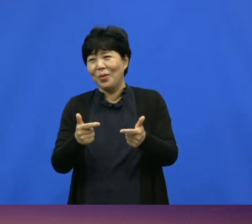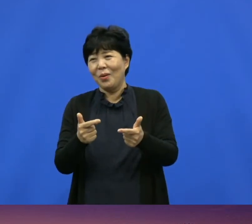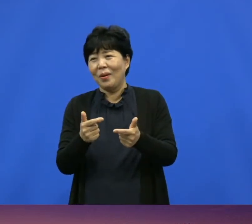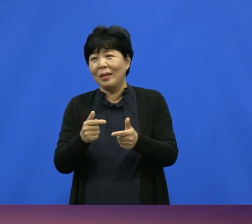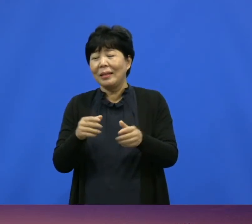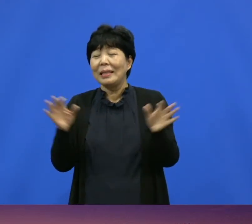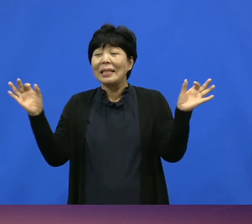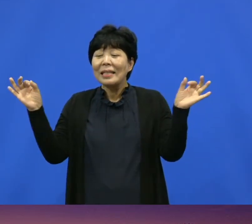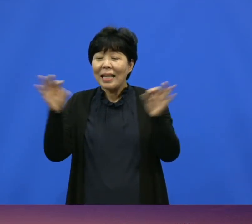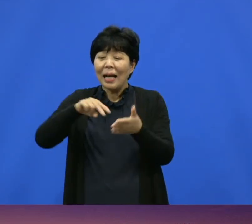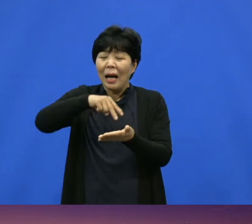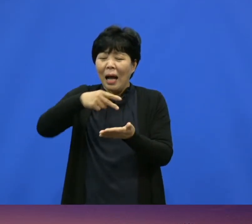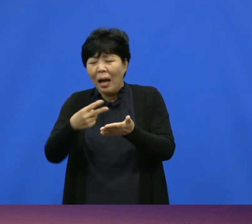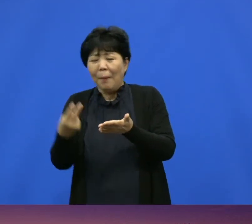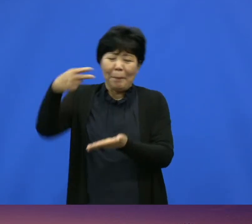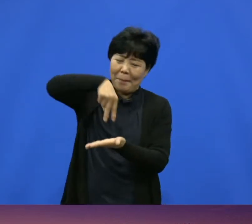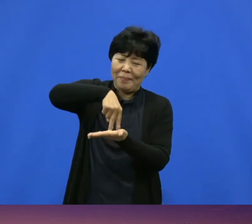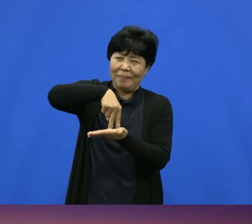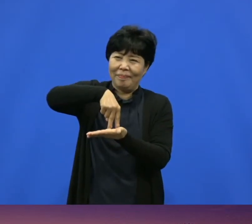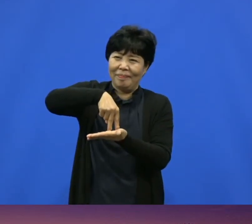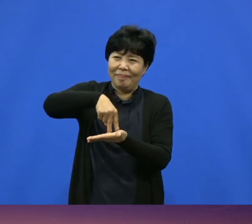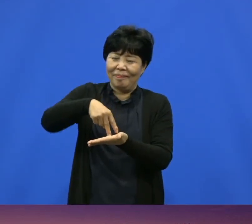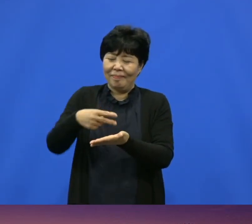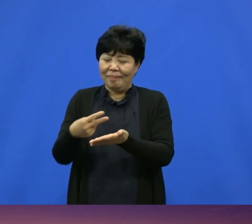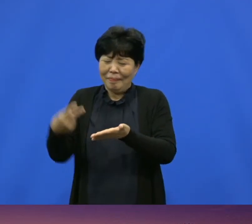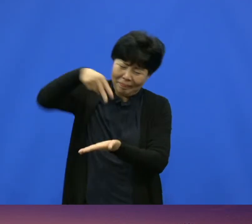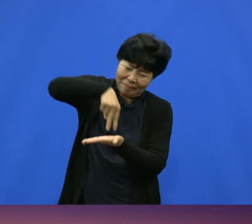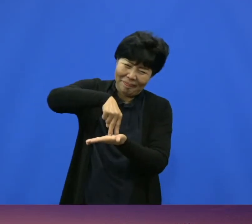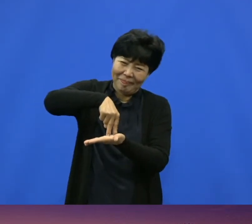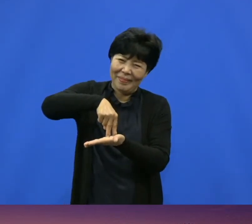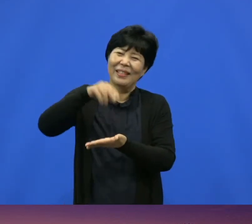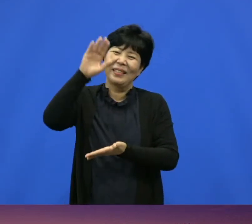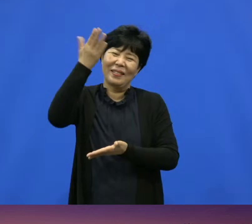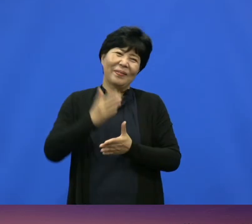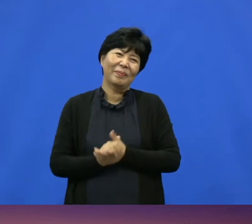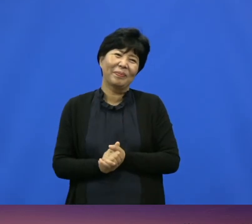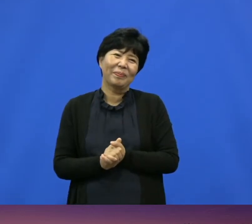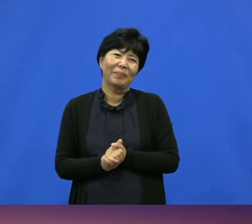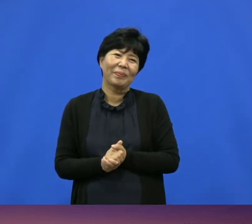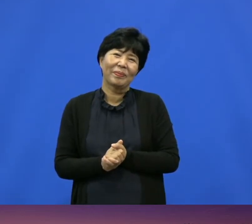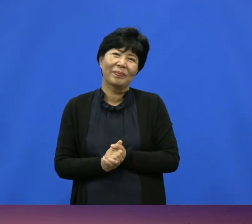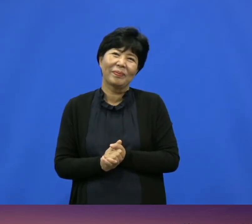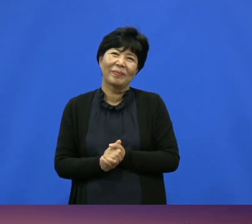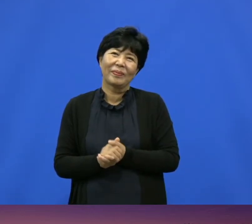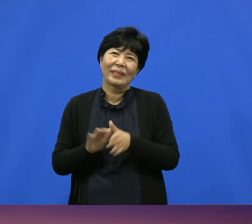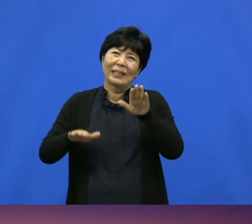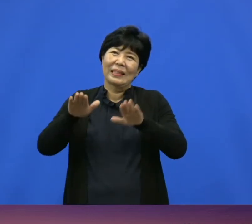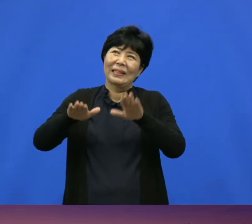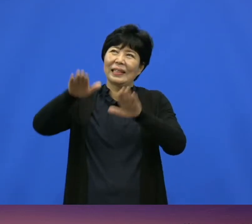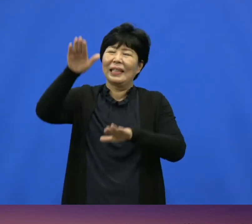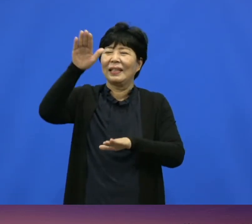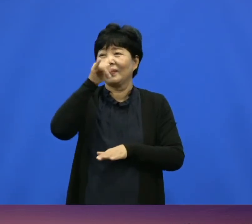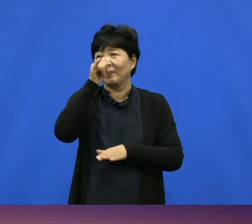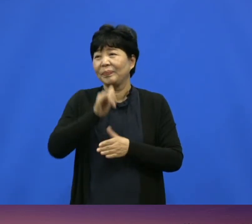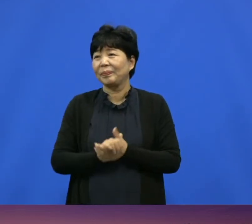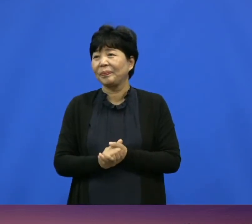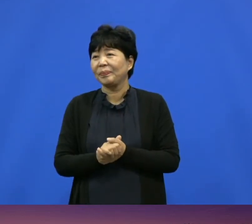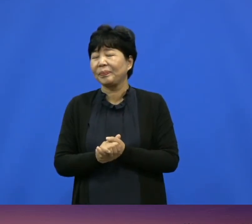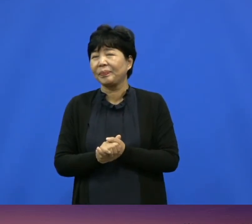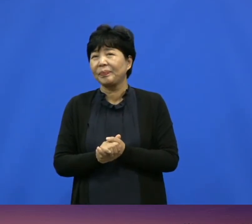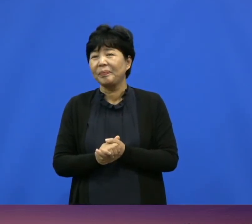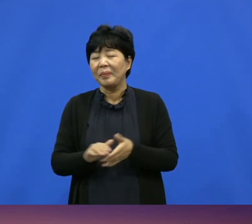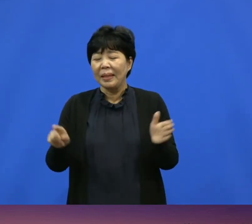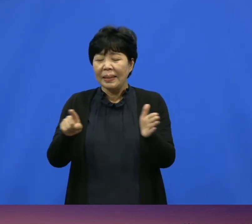다른 겁니다. 아주 넘어지지 않는다. 이게 굉장히 중요한 겁니다. 이건 큰 차이예요, 여러분. 우리가